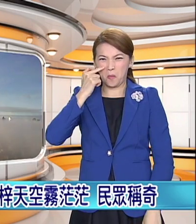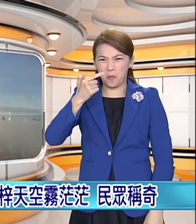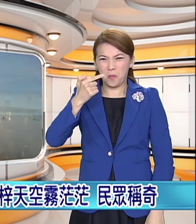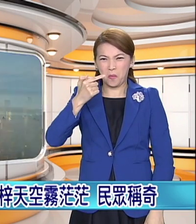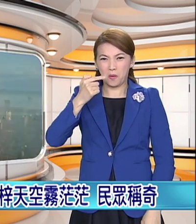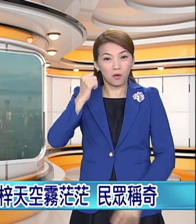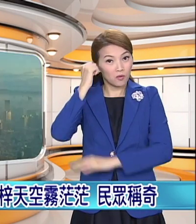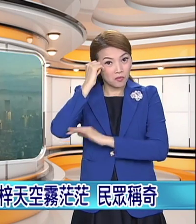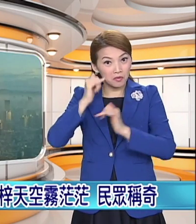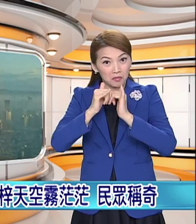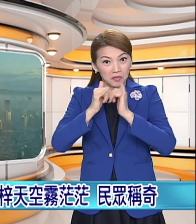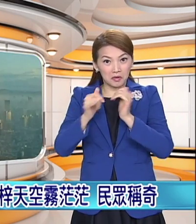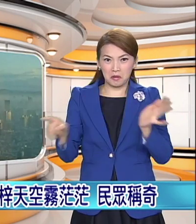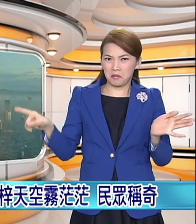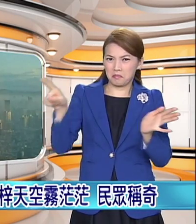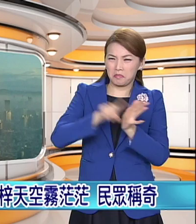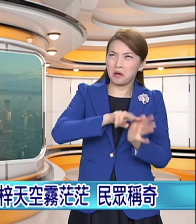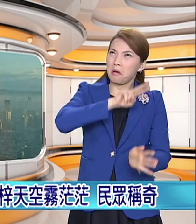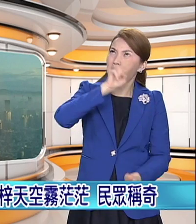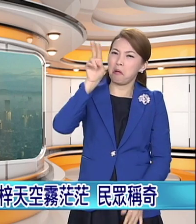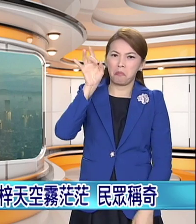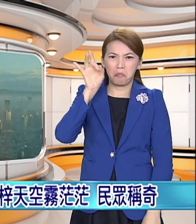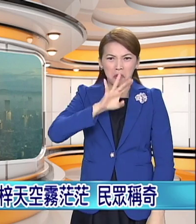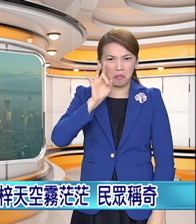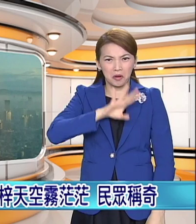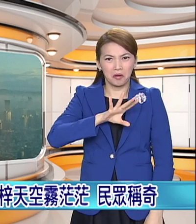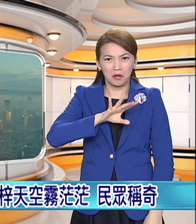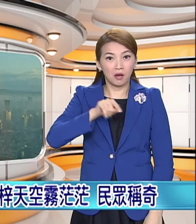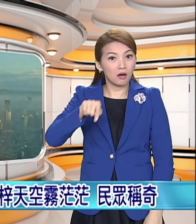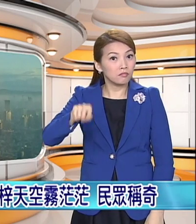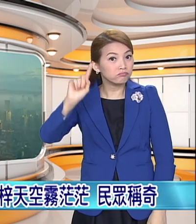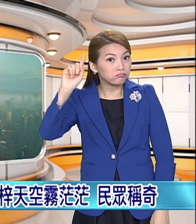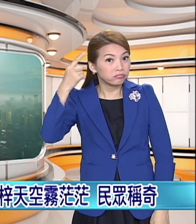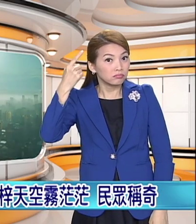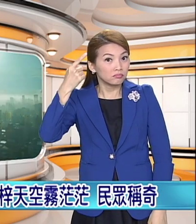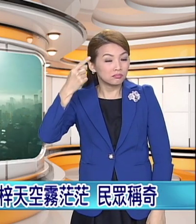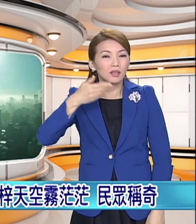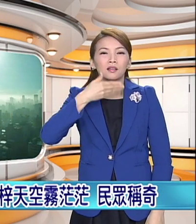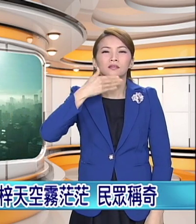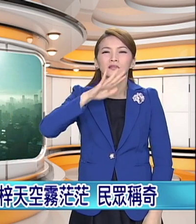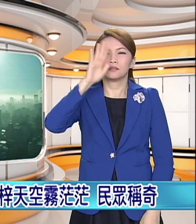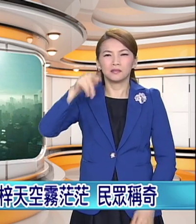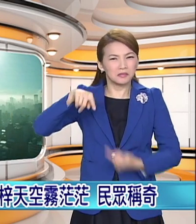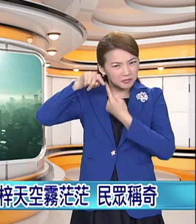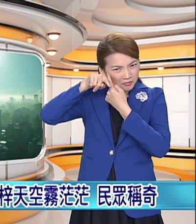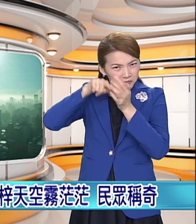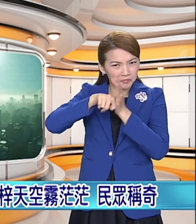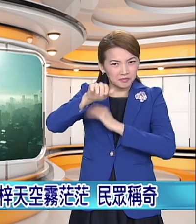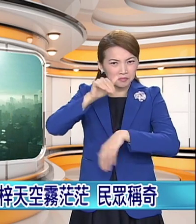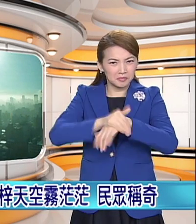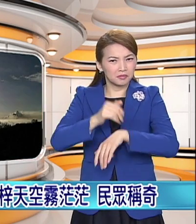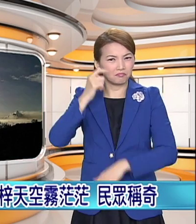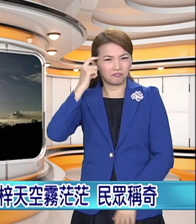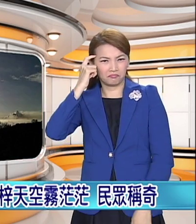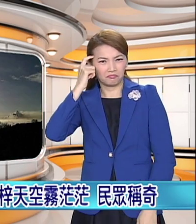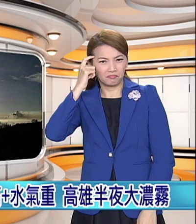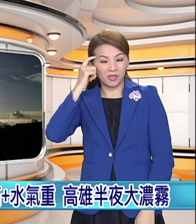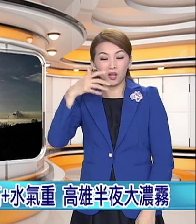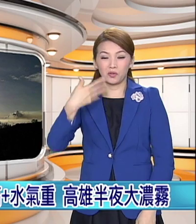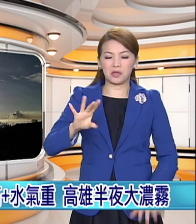地居民都说没看过这种景象。气象专家认为，应该是空气中的水汽重，